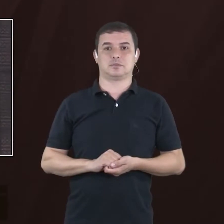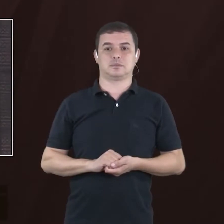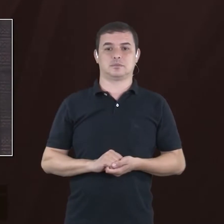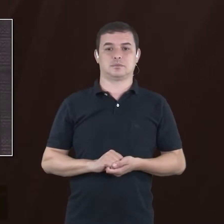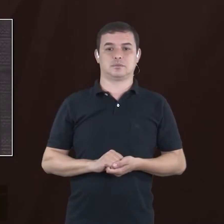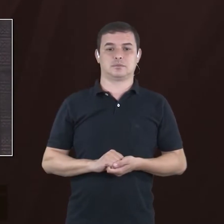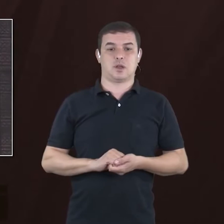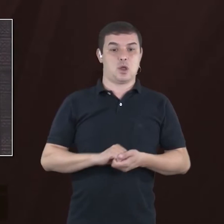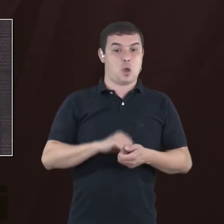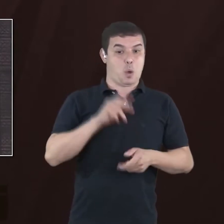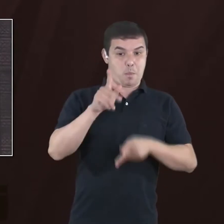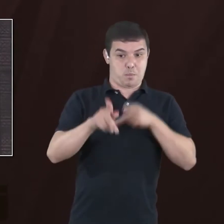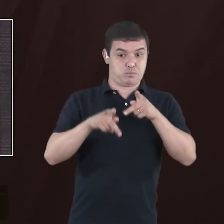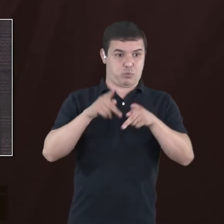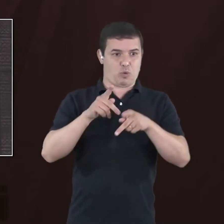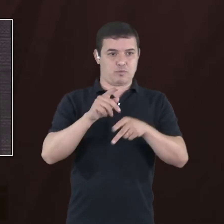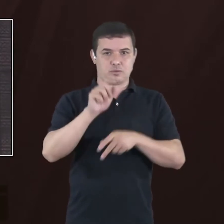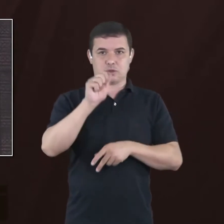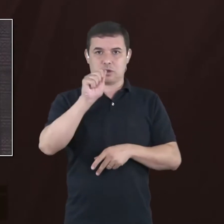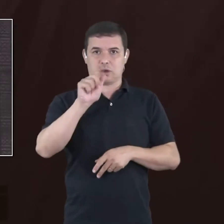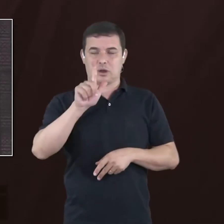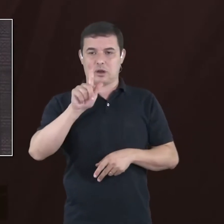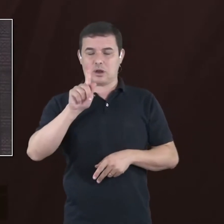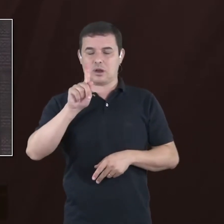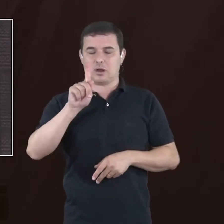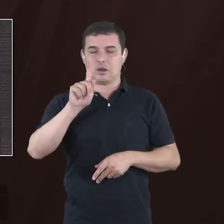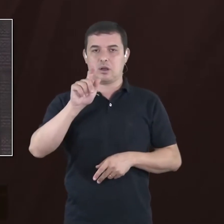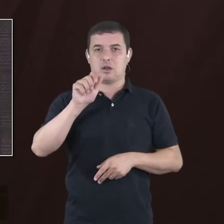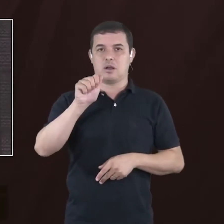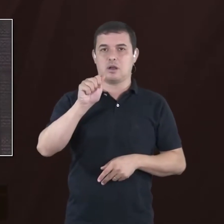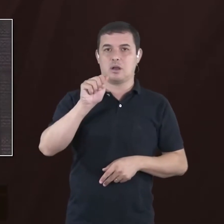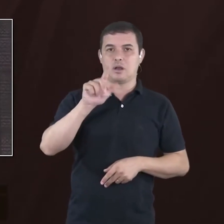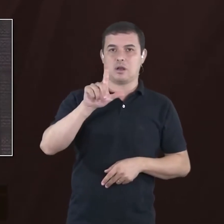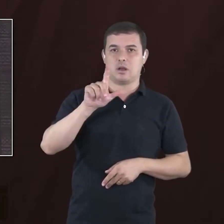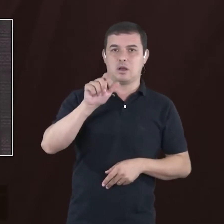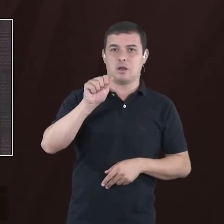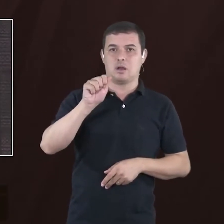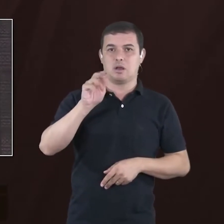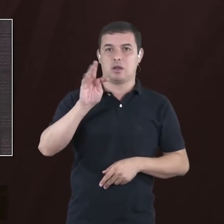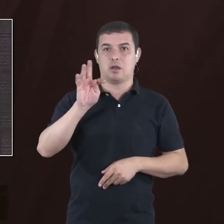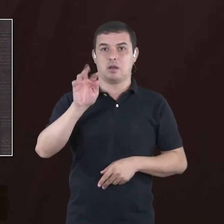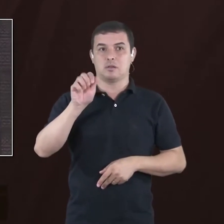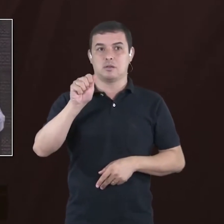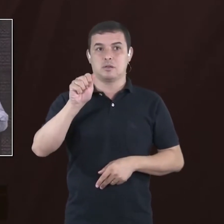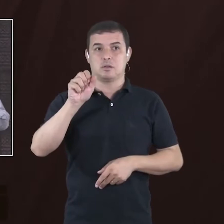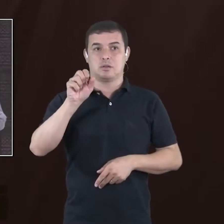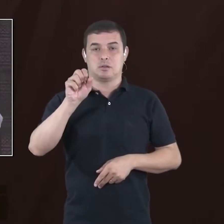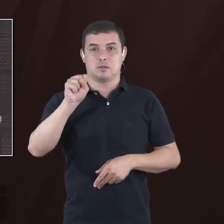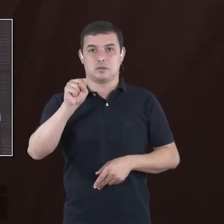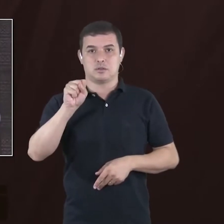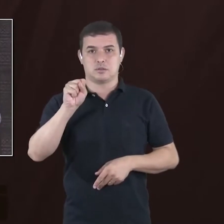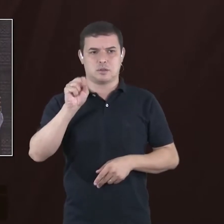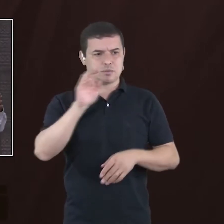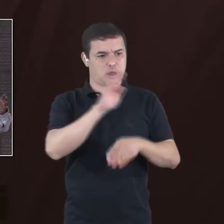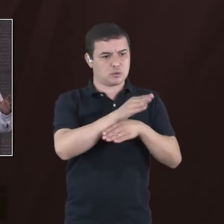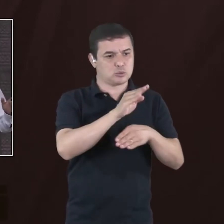vosso inimigo por vos dizer a verdade? Quer dizer, de repente vocês